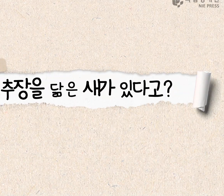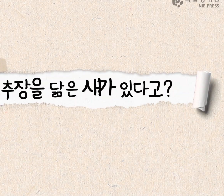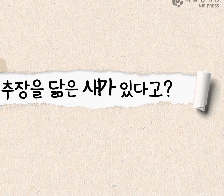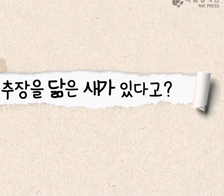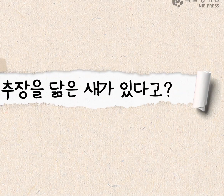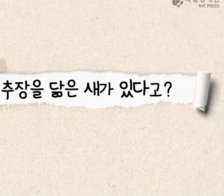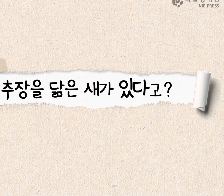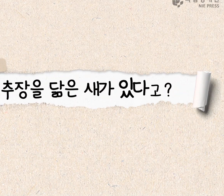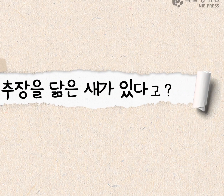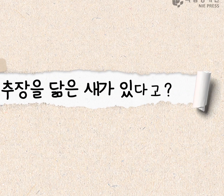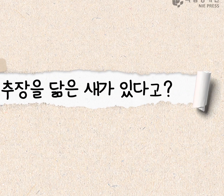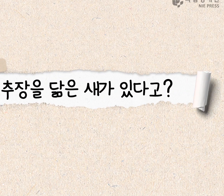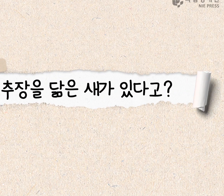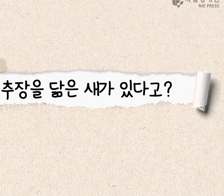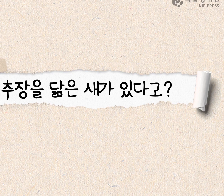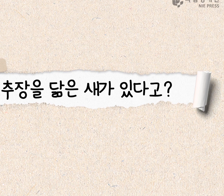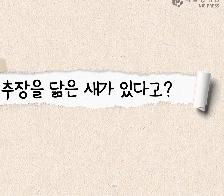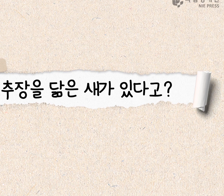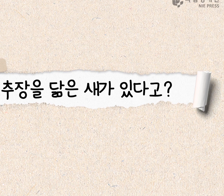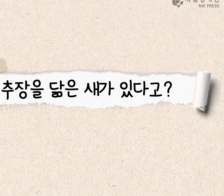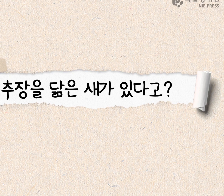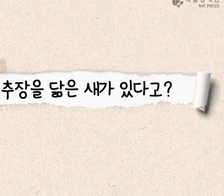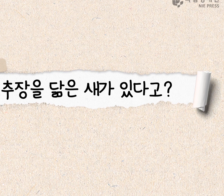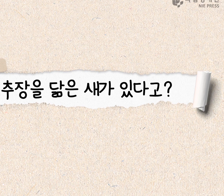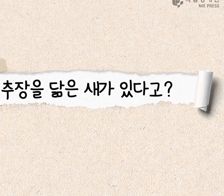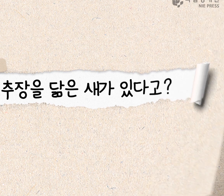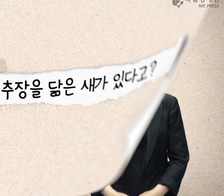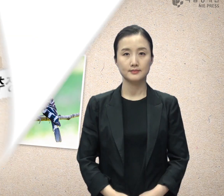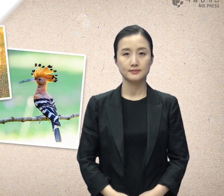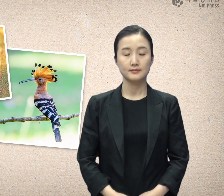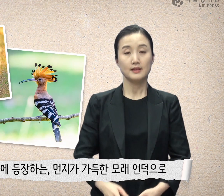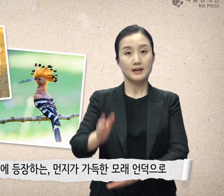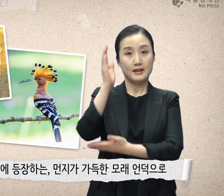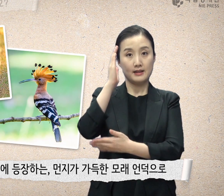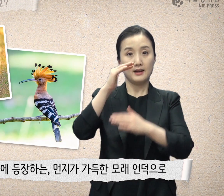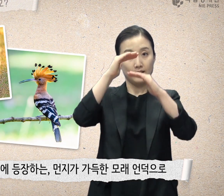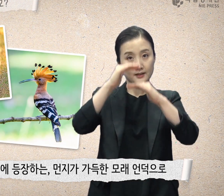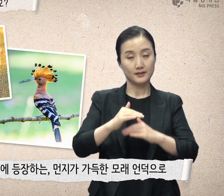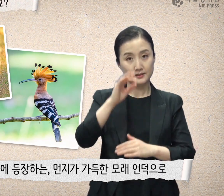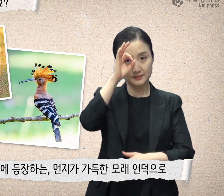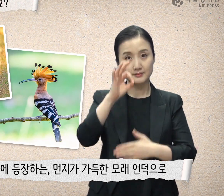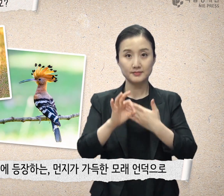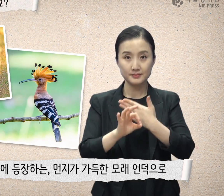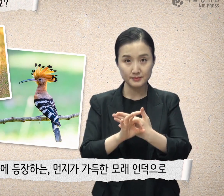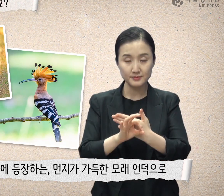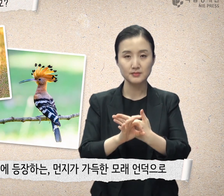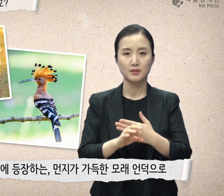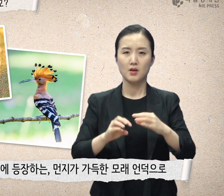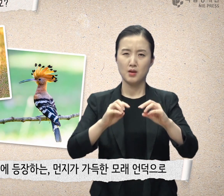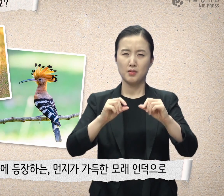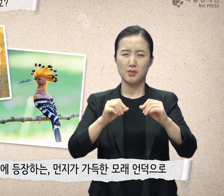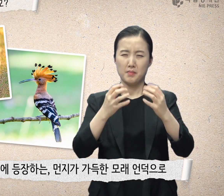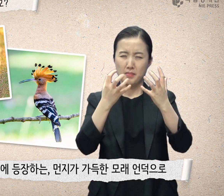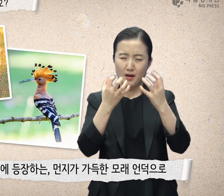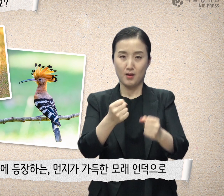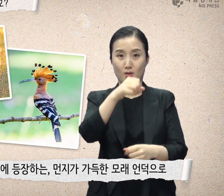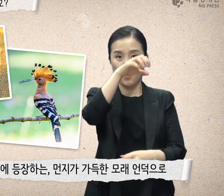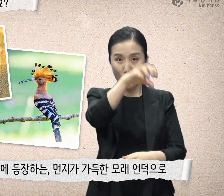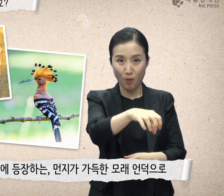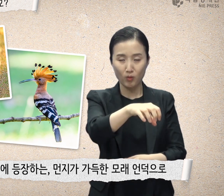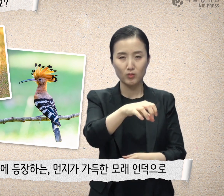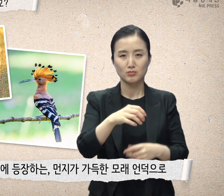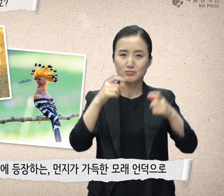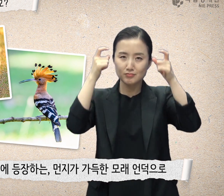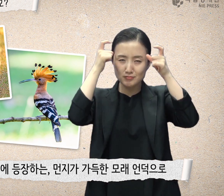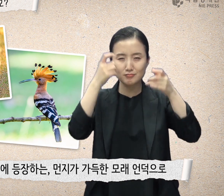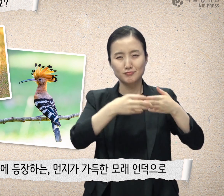인디언 추장 을 닮은 새 갈까 박 목동 의 이야기에 등장하는 먼지가 가득한